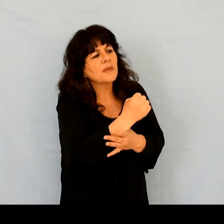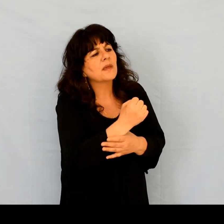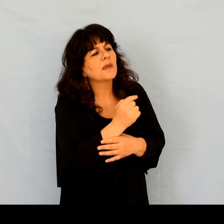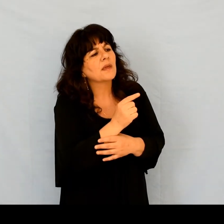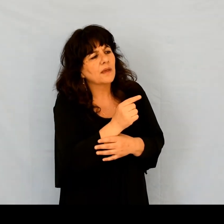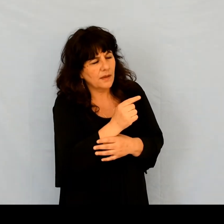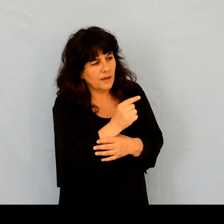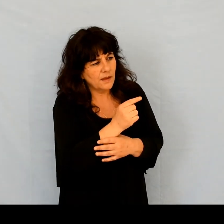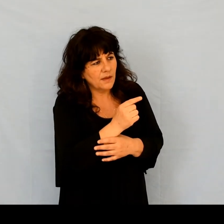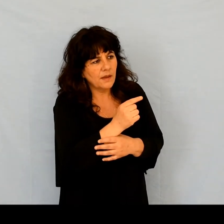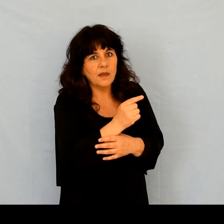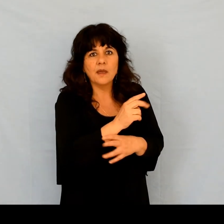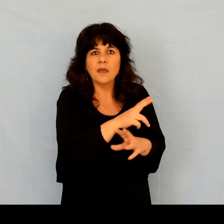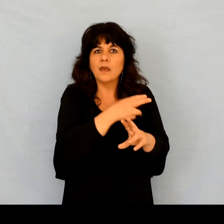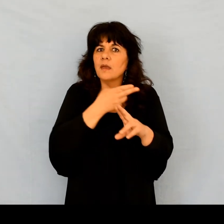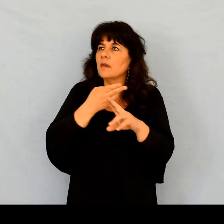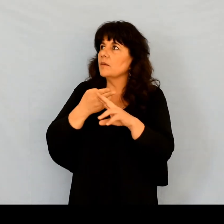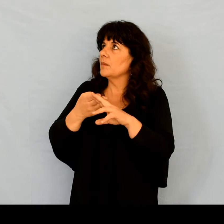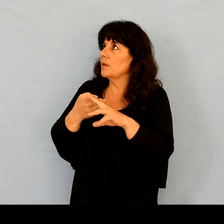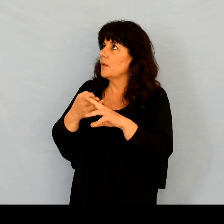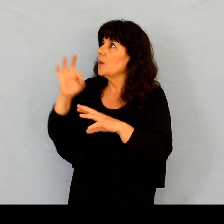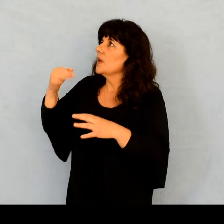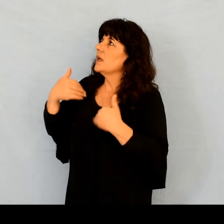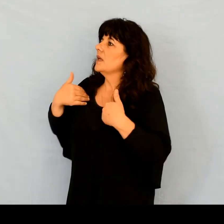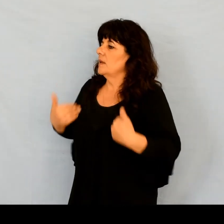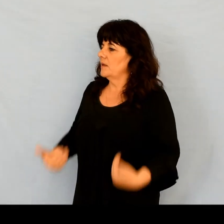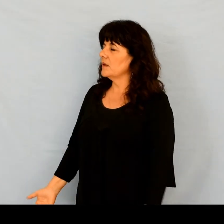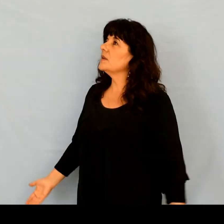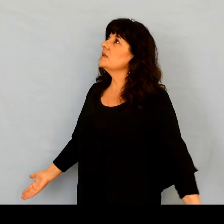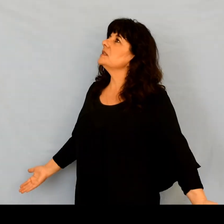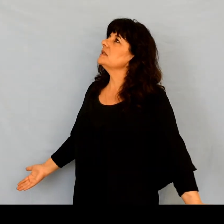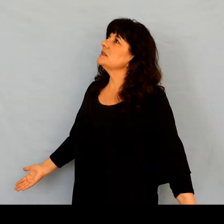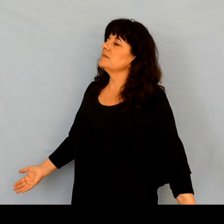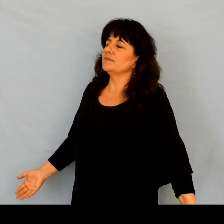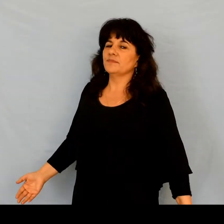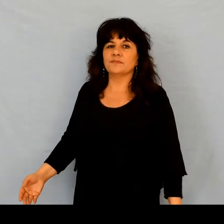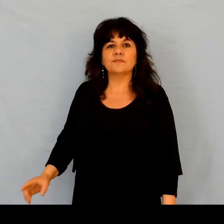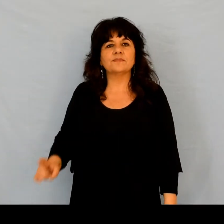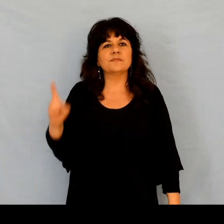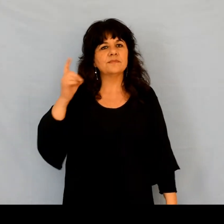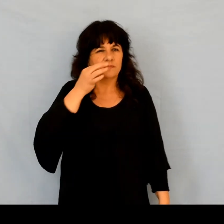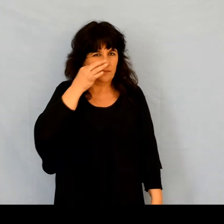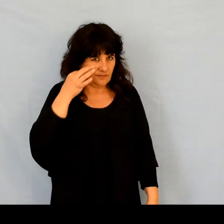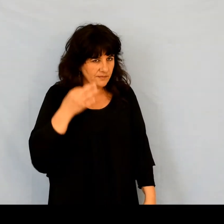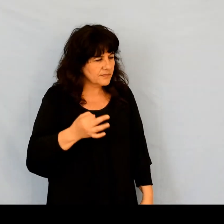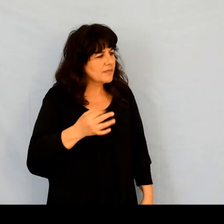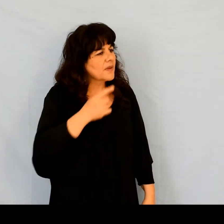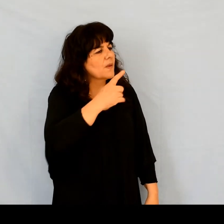Celui-ci répondit, « Me voici. » Dieu dit, « Prends ton fils unique,